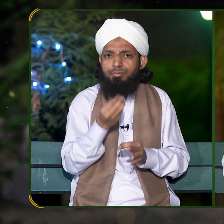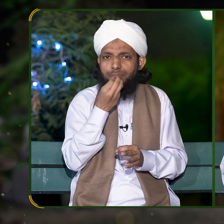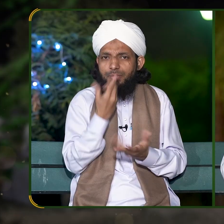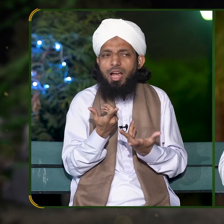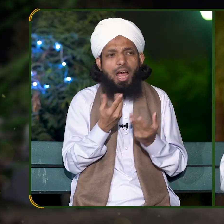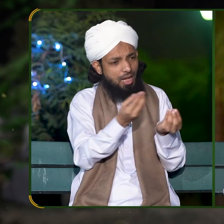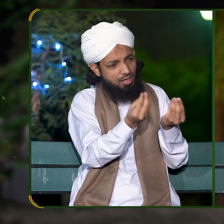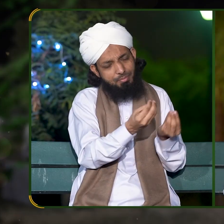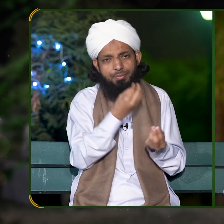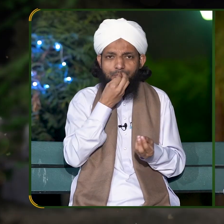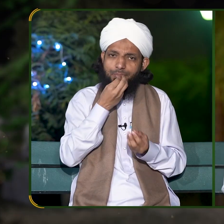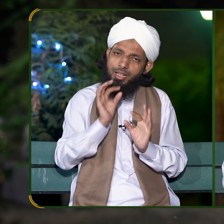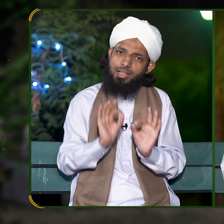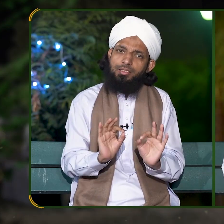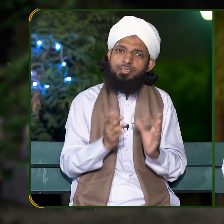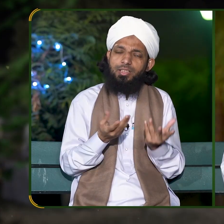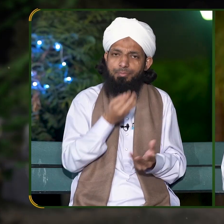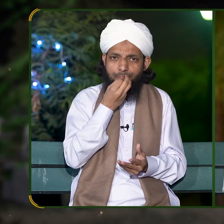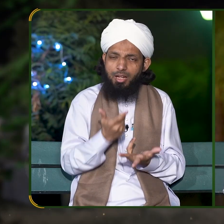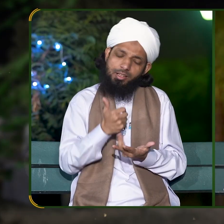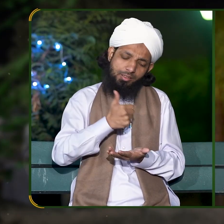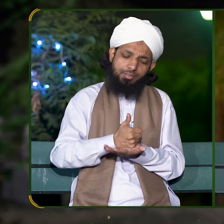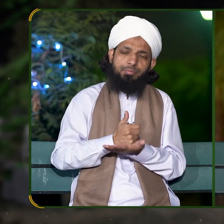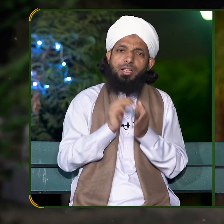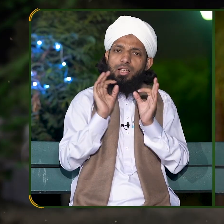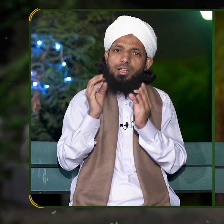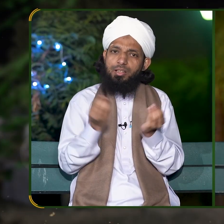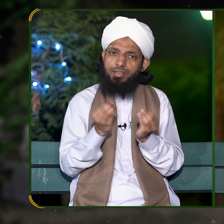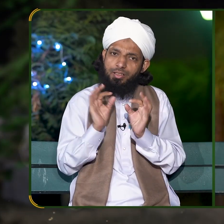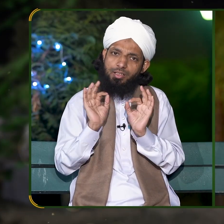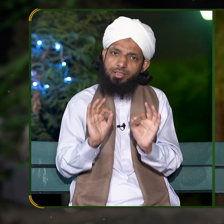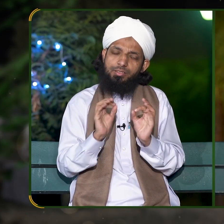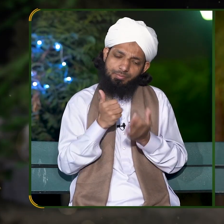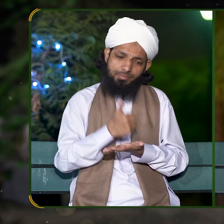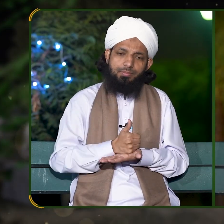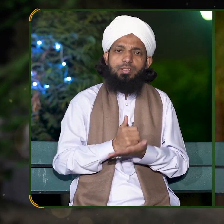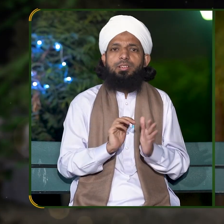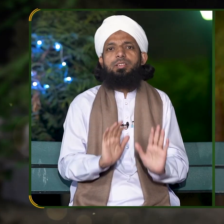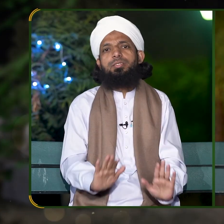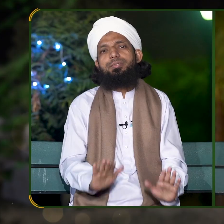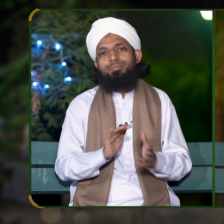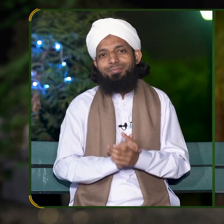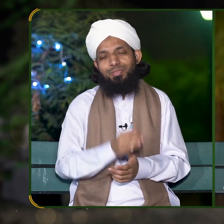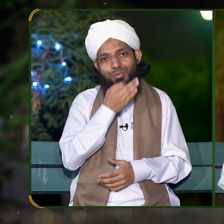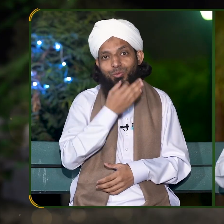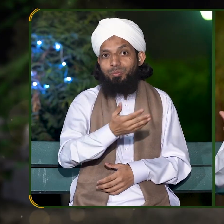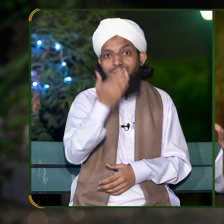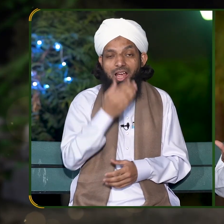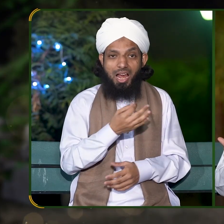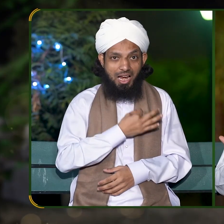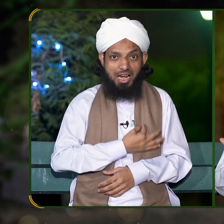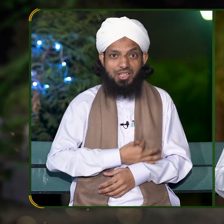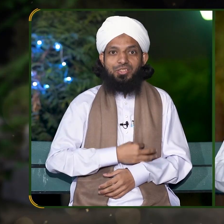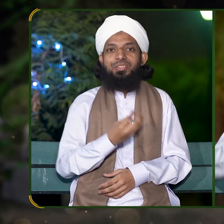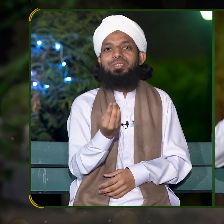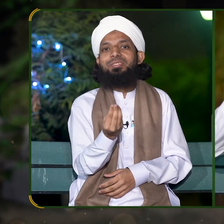کوئی عام آدمی کھاتا ہے، اور اسی طرح بیٹھتا ہوں جیسے کوئی عام آدمی بیٹھتا ہے۔ سبحان اللہ، یہ آپ کی عاجزی